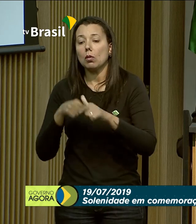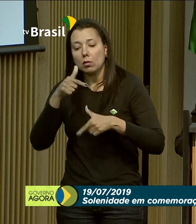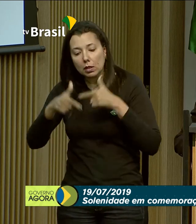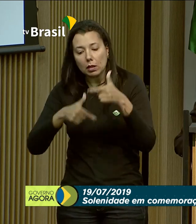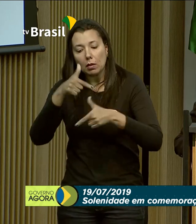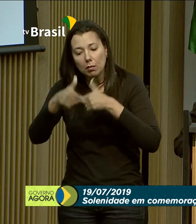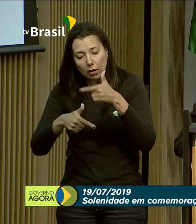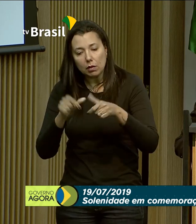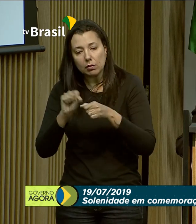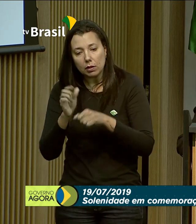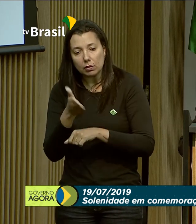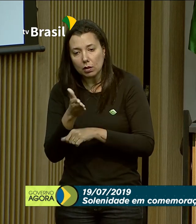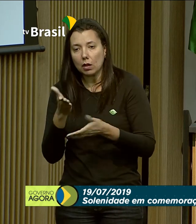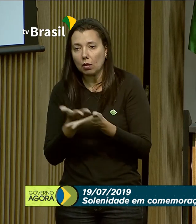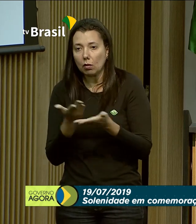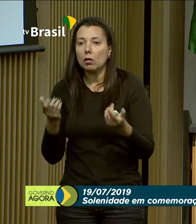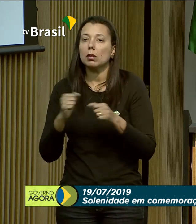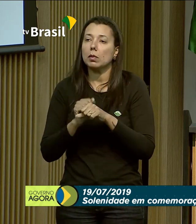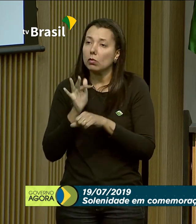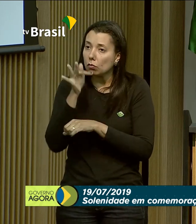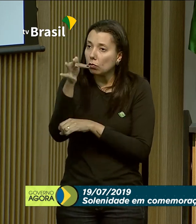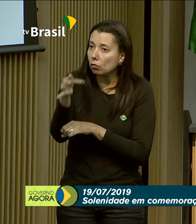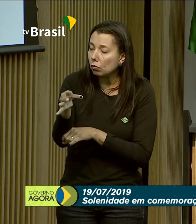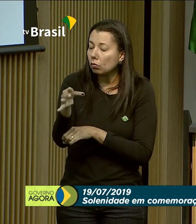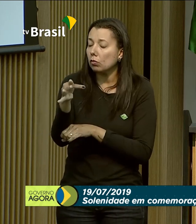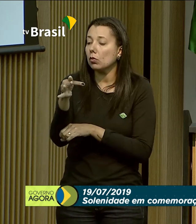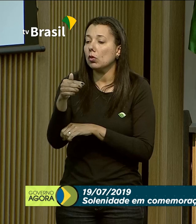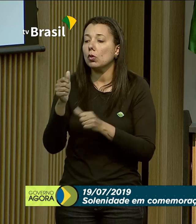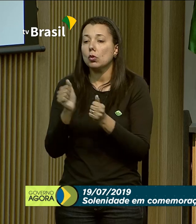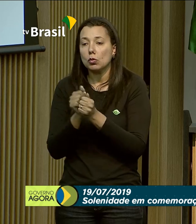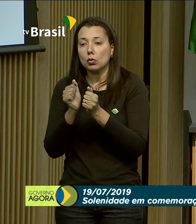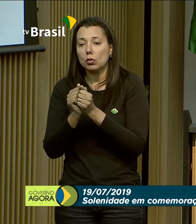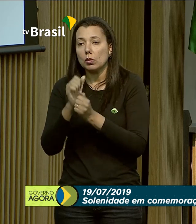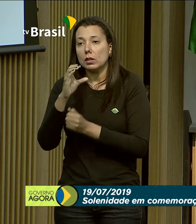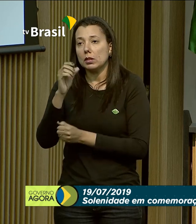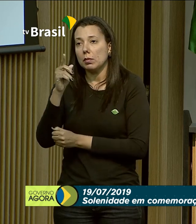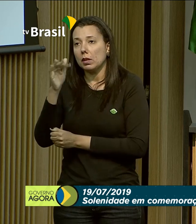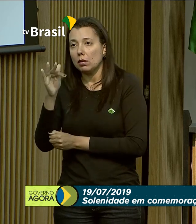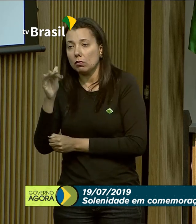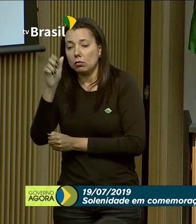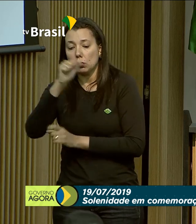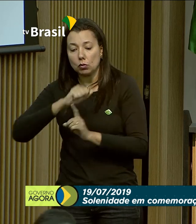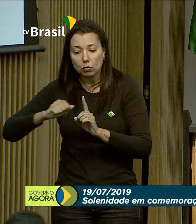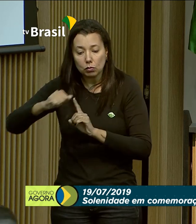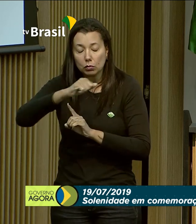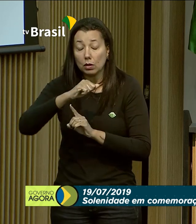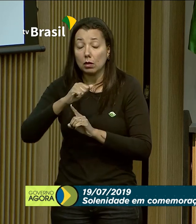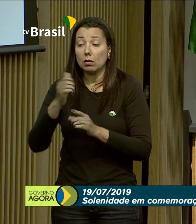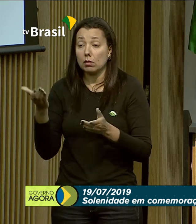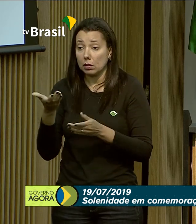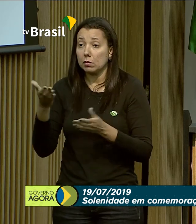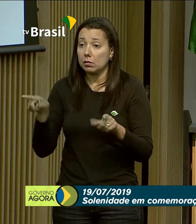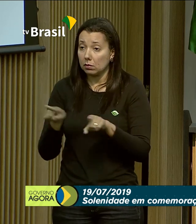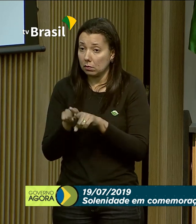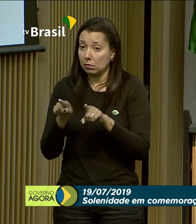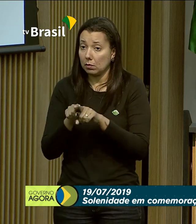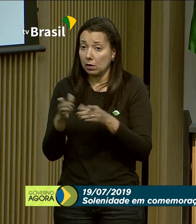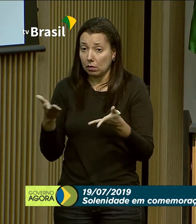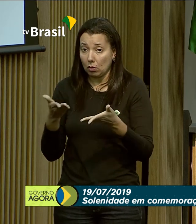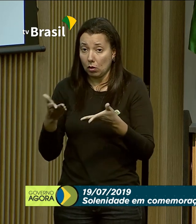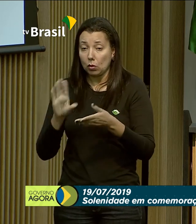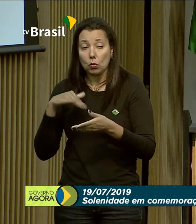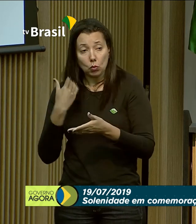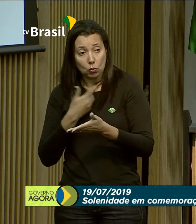que vem sendo realizado nas seleções do futuro em parceria com a CBF Social. Queremos, portanto, presidente, travar aqui o